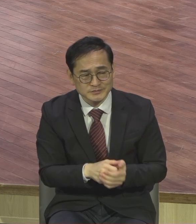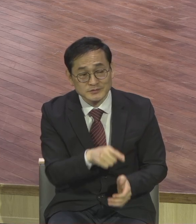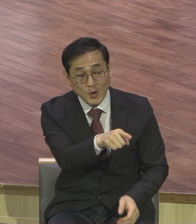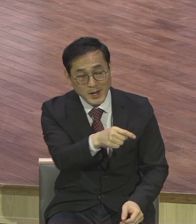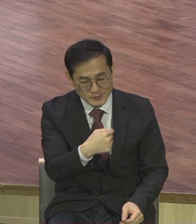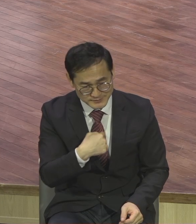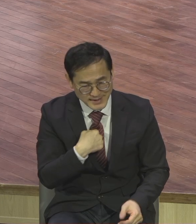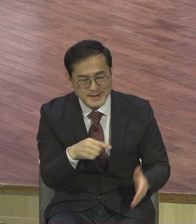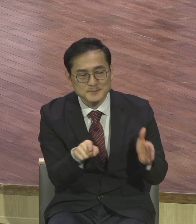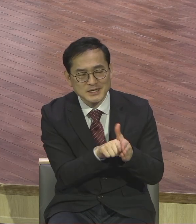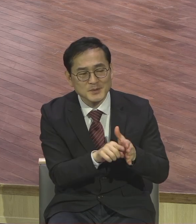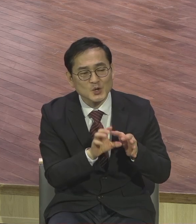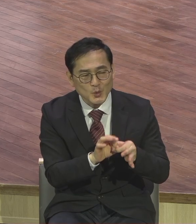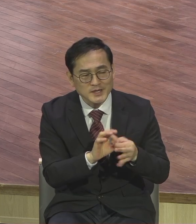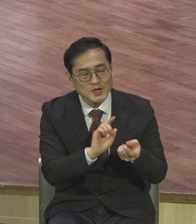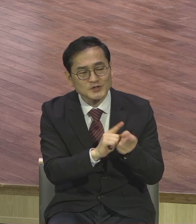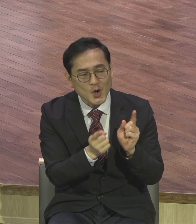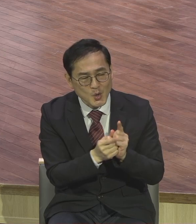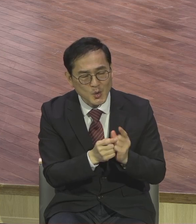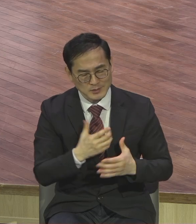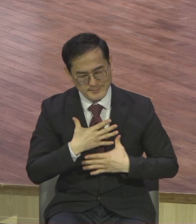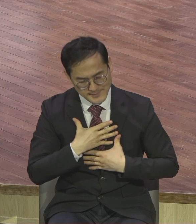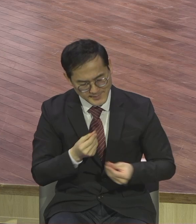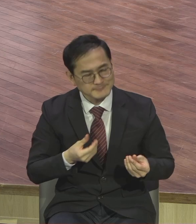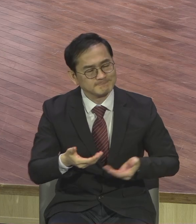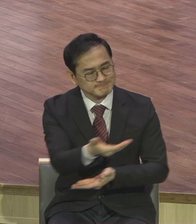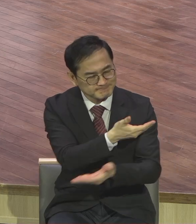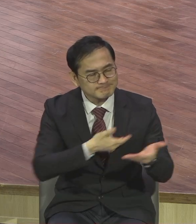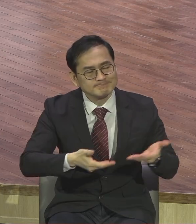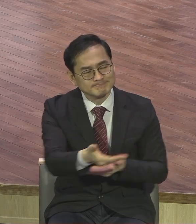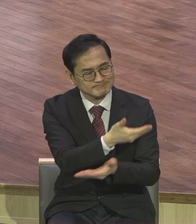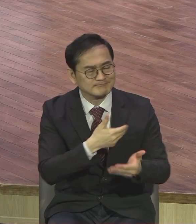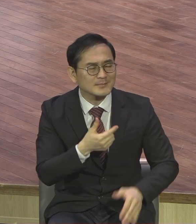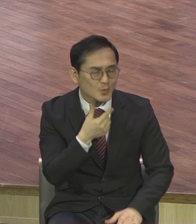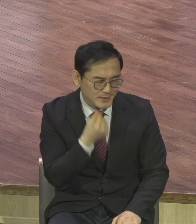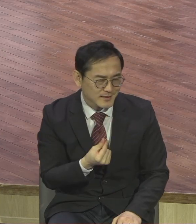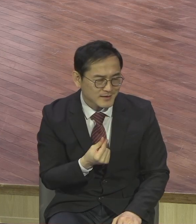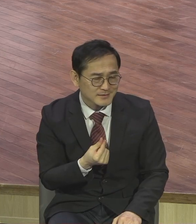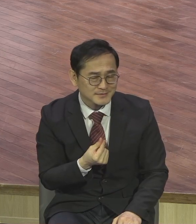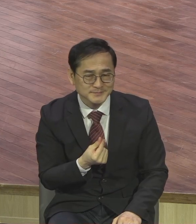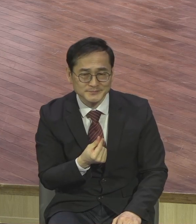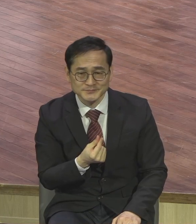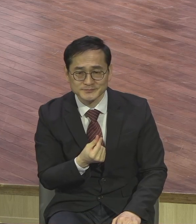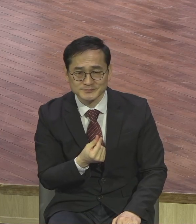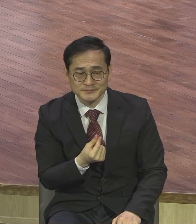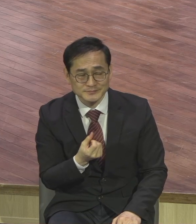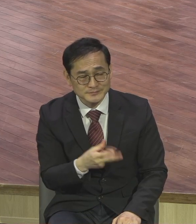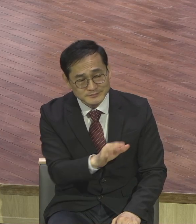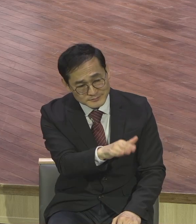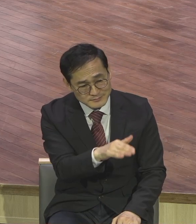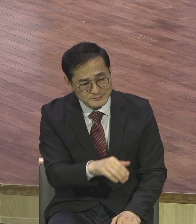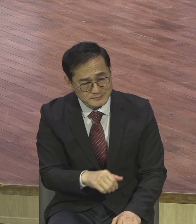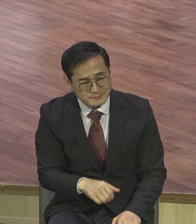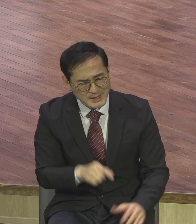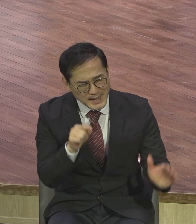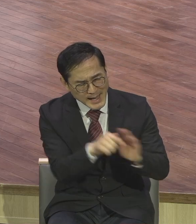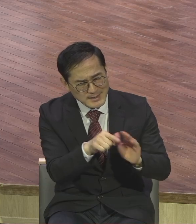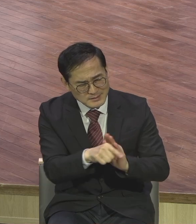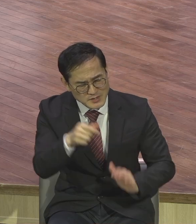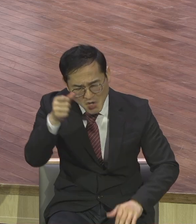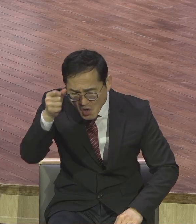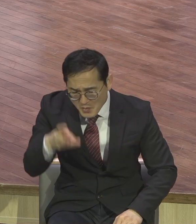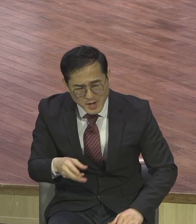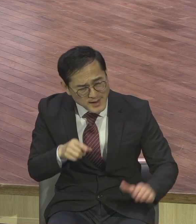나의 믿음으로 말미암아 피차 아니함을 얻으려 함이라. 형제들아, 내가 여러 번 네게 가고자 한